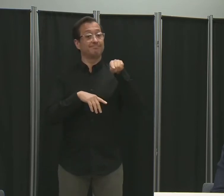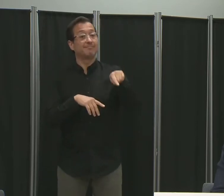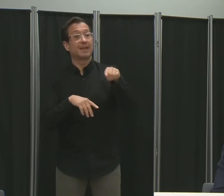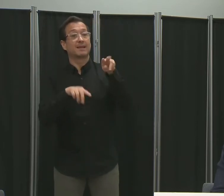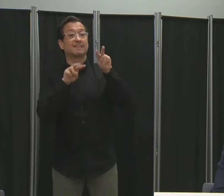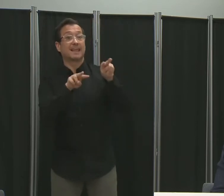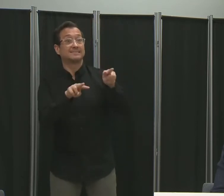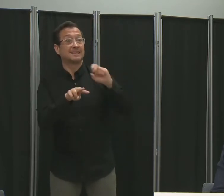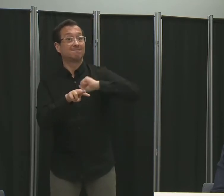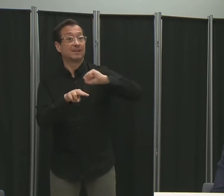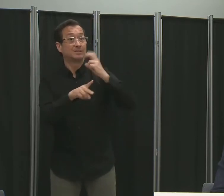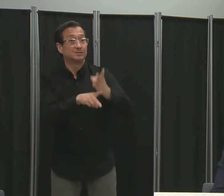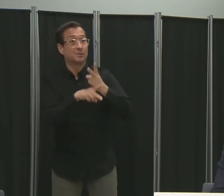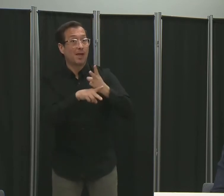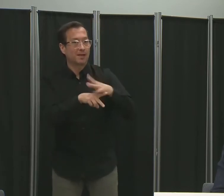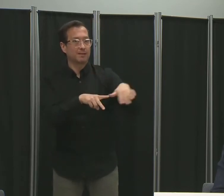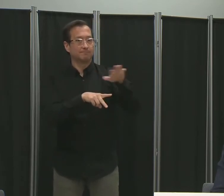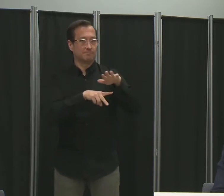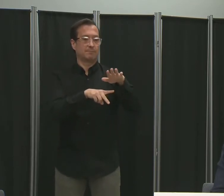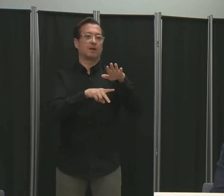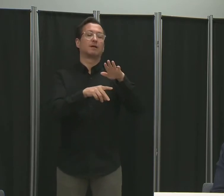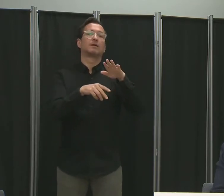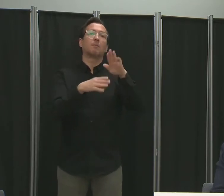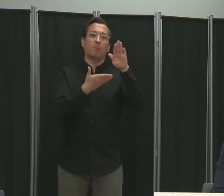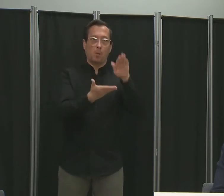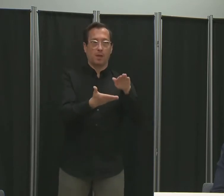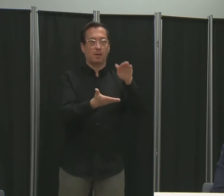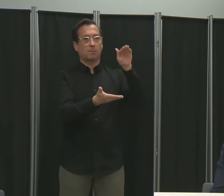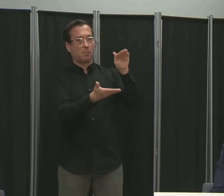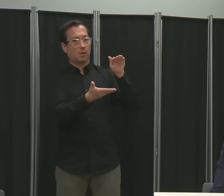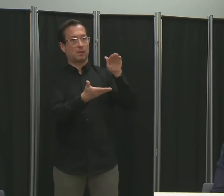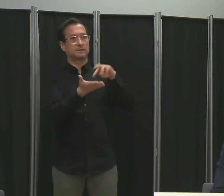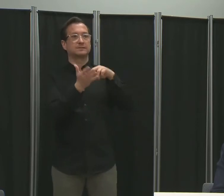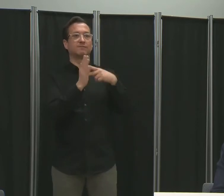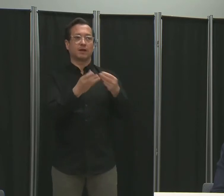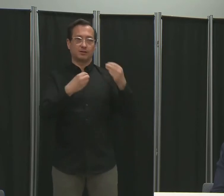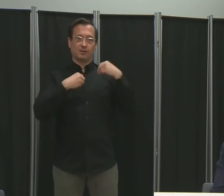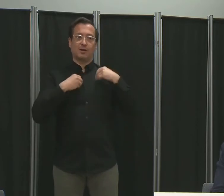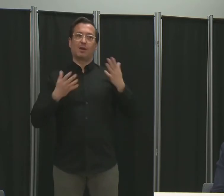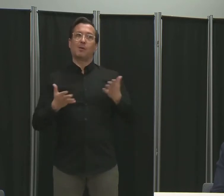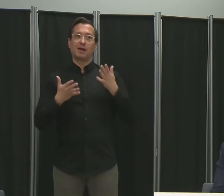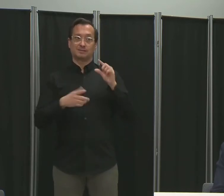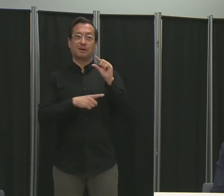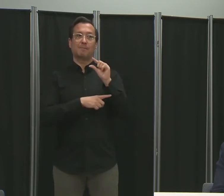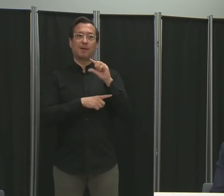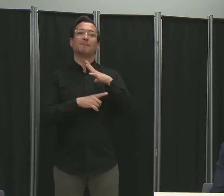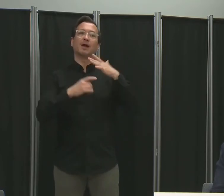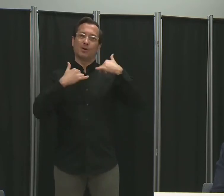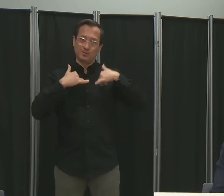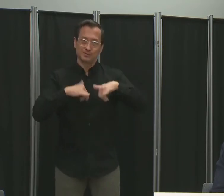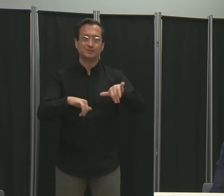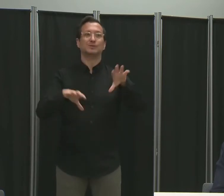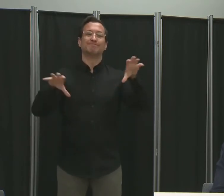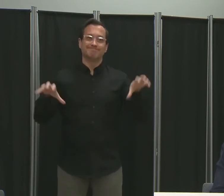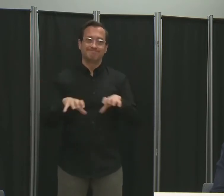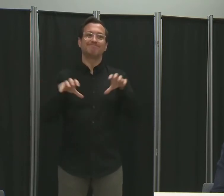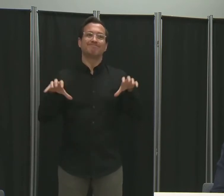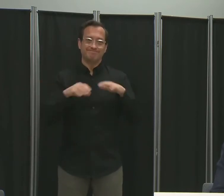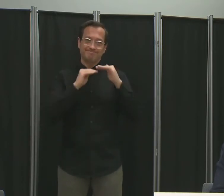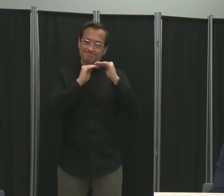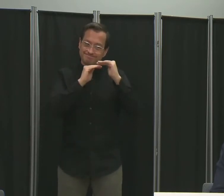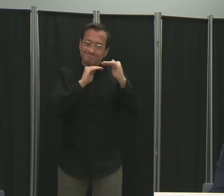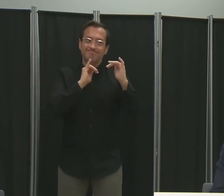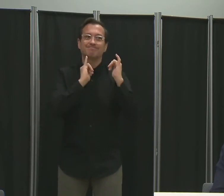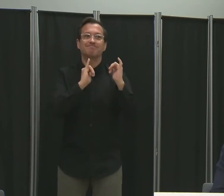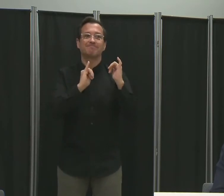positif ce qui est quand même un signe encourageant maintenant il faut s'assurer de maintenir ce plateau voire idéalement d'abord une